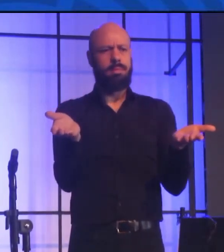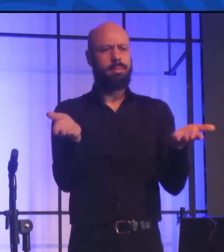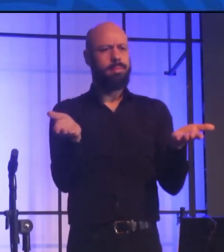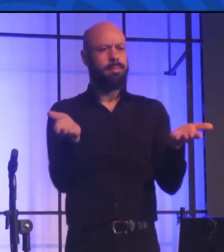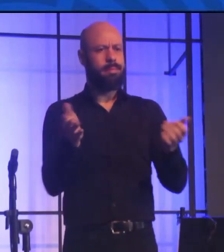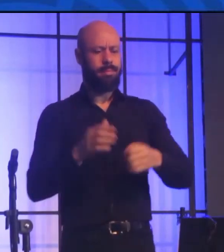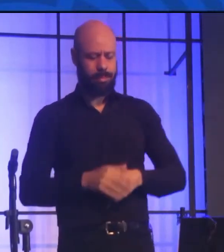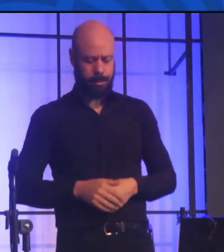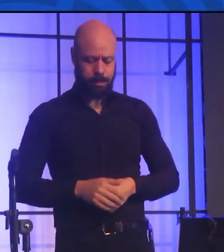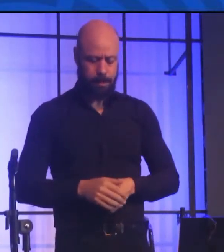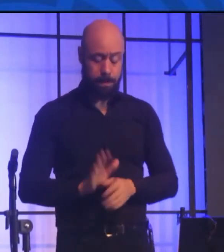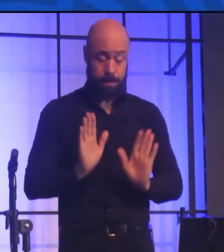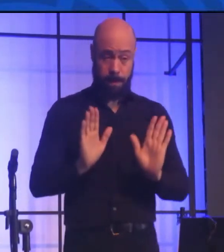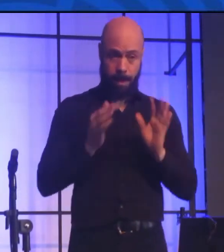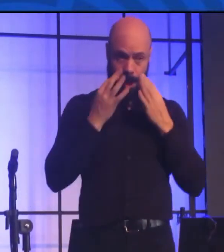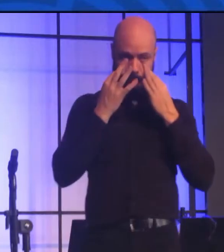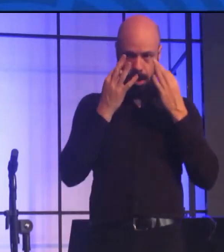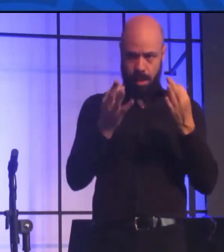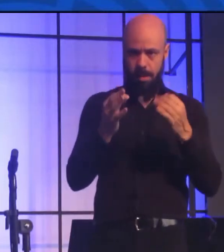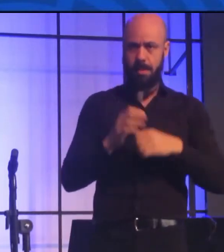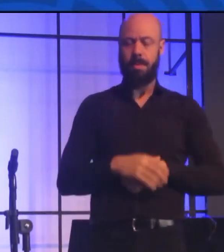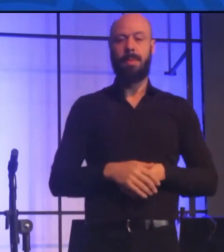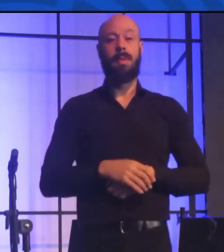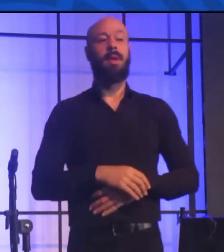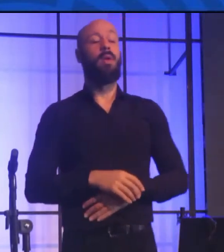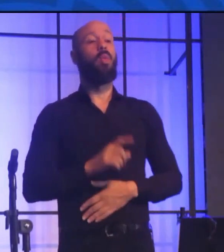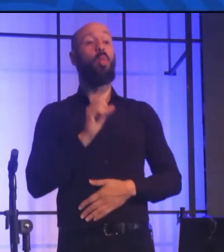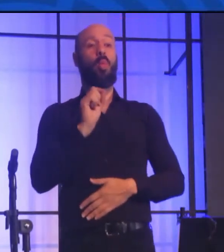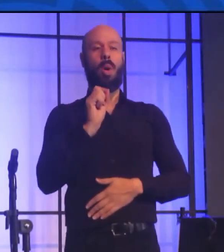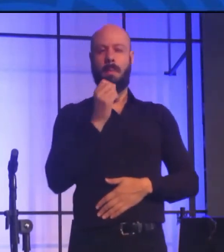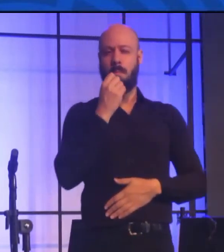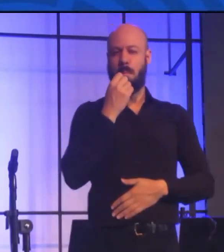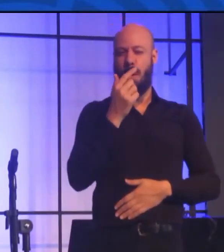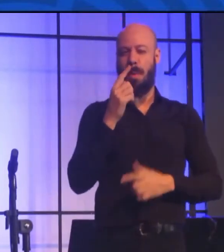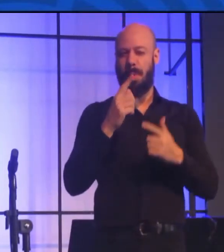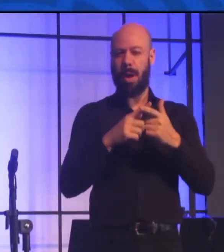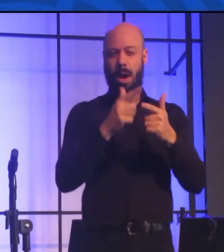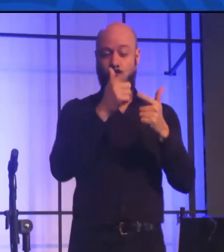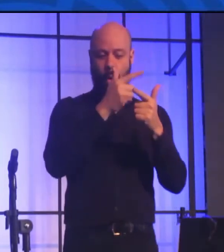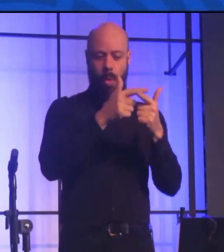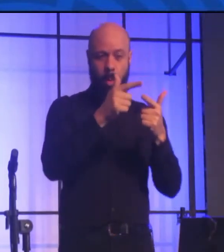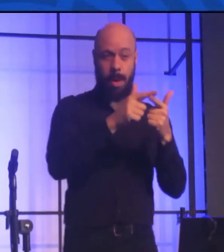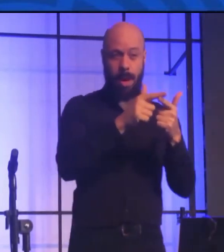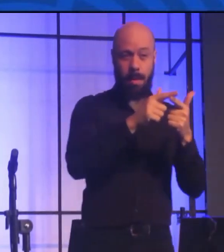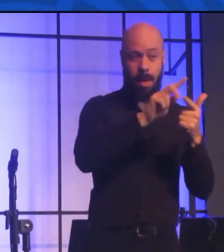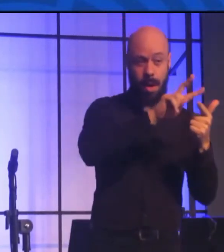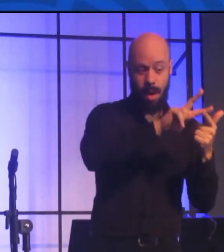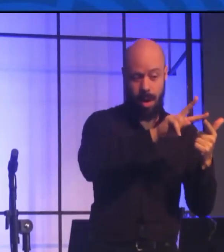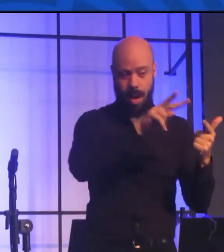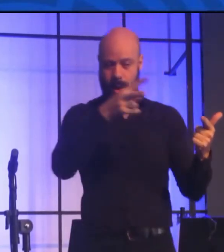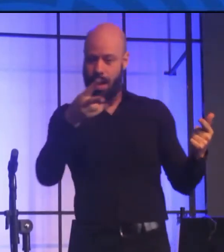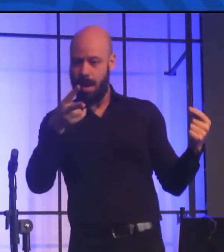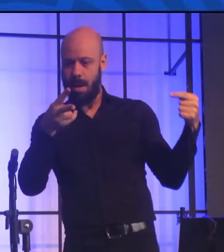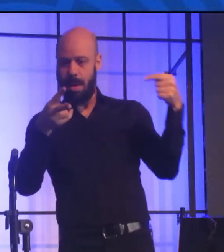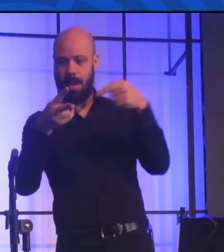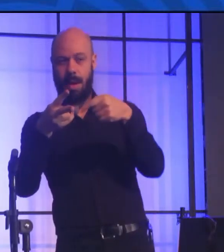A única coisa sobre o problema que os discípulos falaram é que quem causou o problema foi Deus.